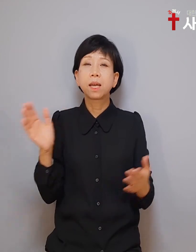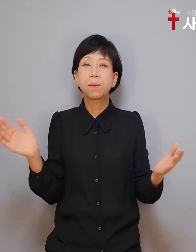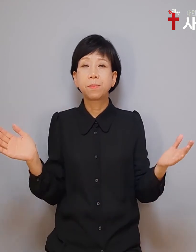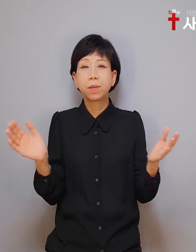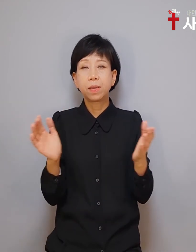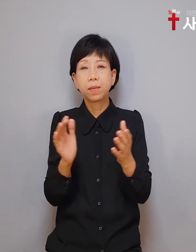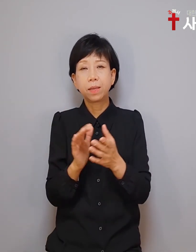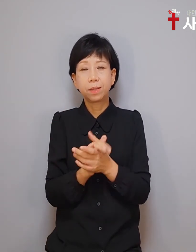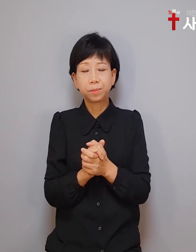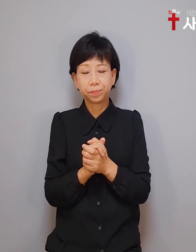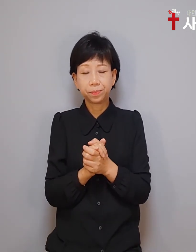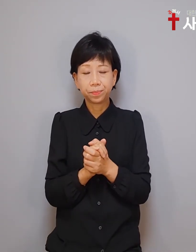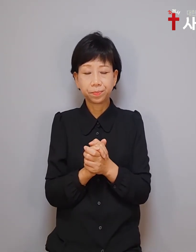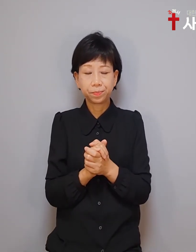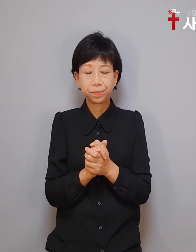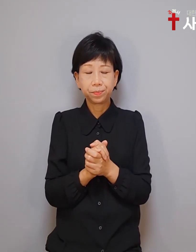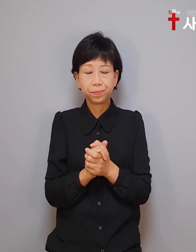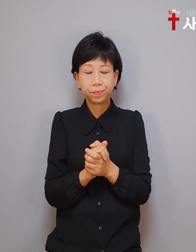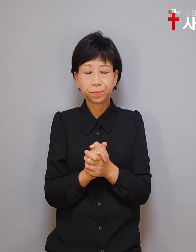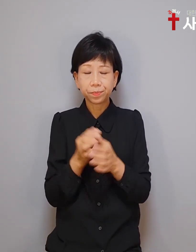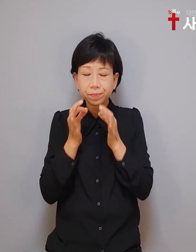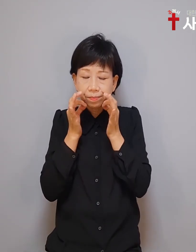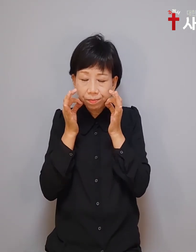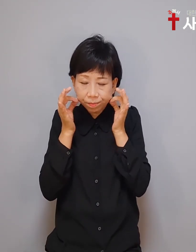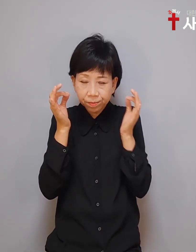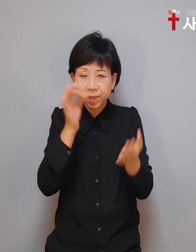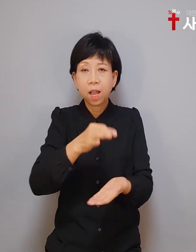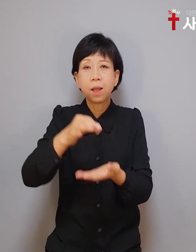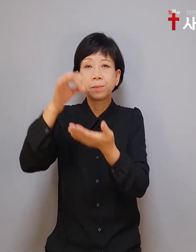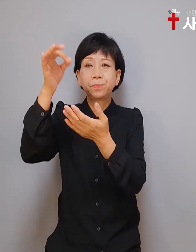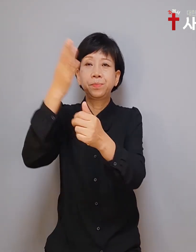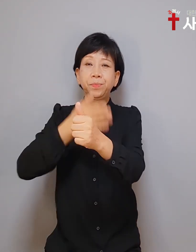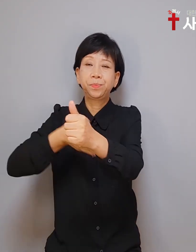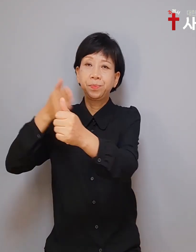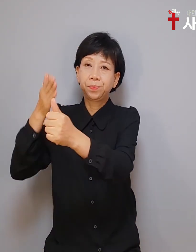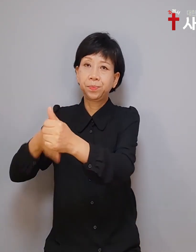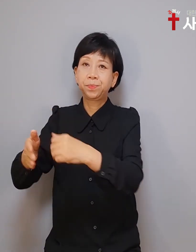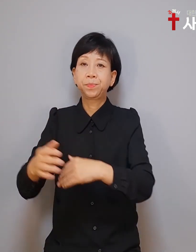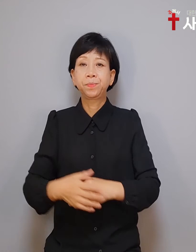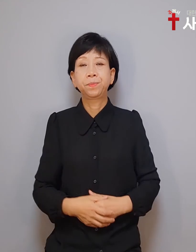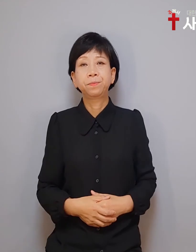섬기리. 아멘. 우리 정성껏 준비한 예물 하나님 앞에 드립니다.